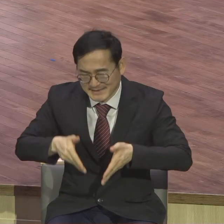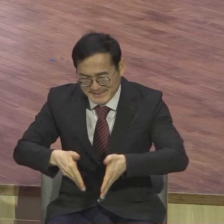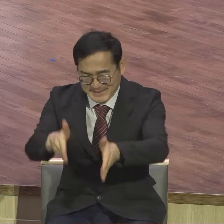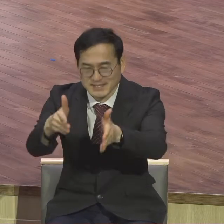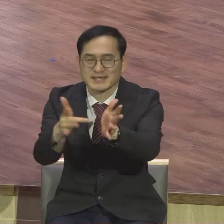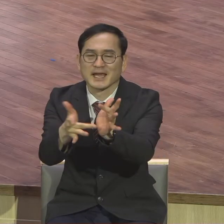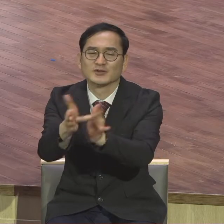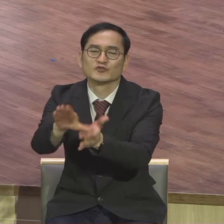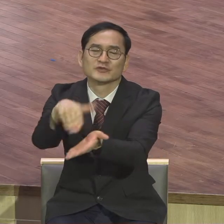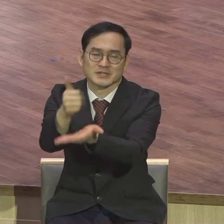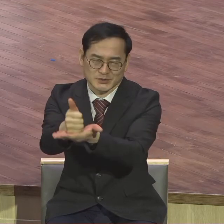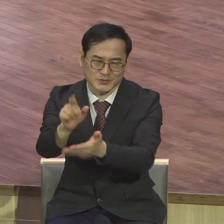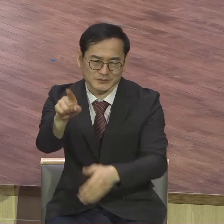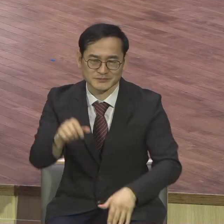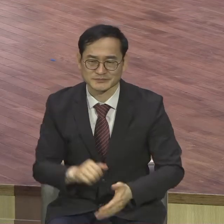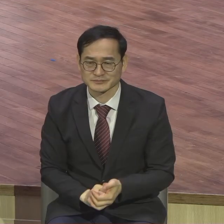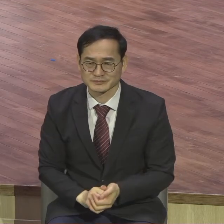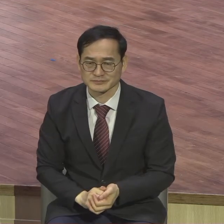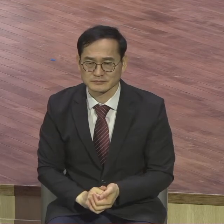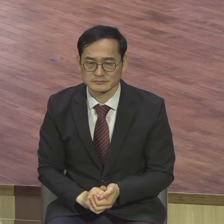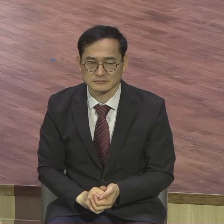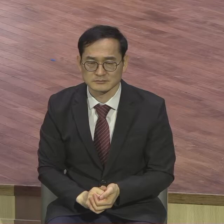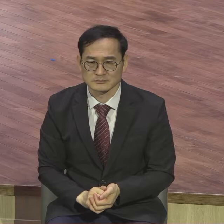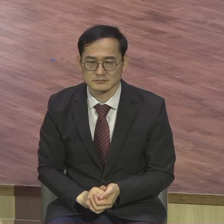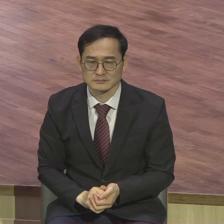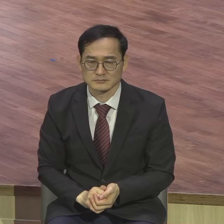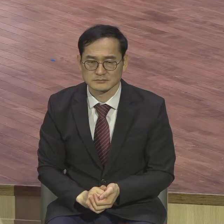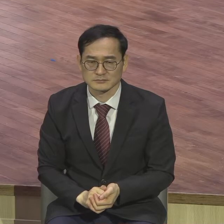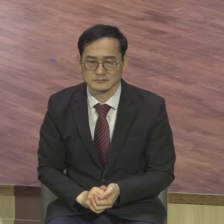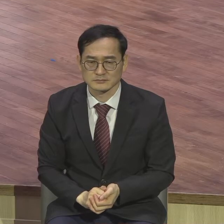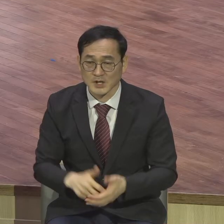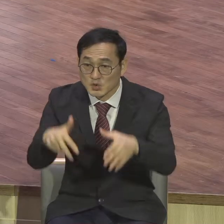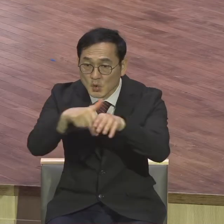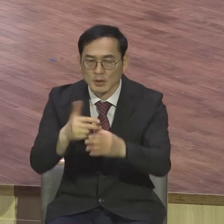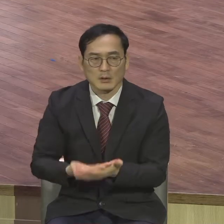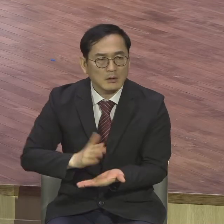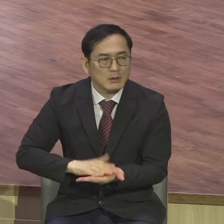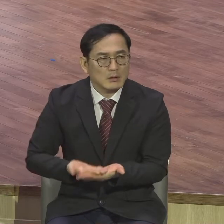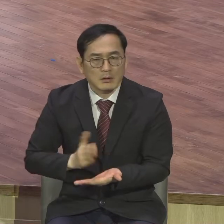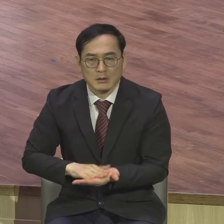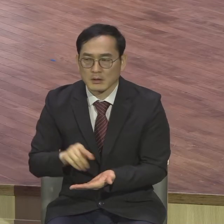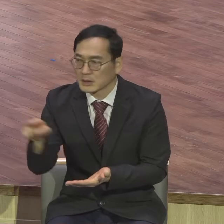이랬다 저랬다 하루아침 변했다가 왜 이랬다 왜 그럽니까?